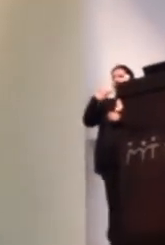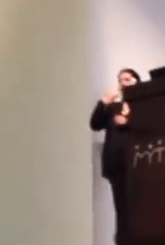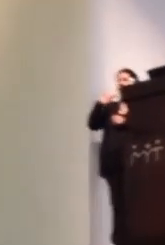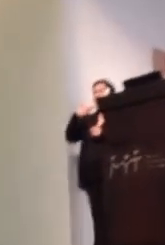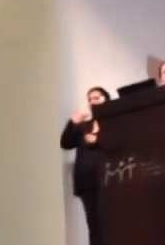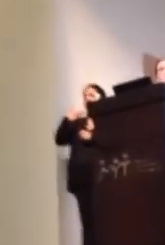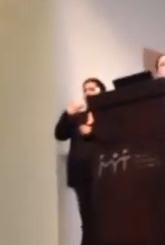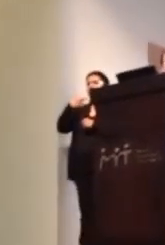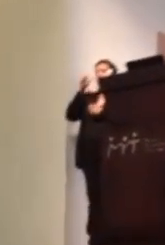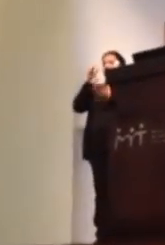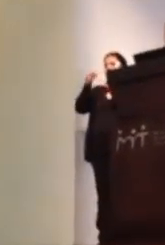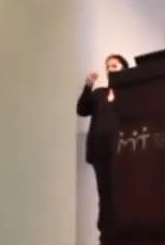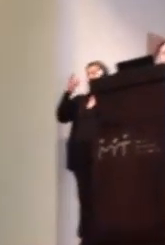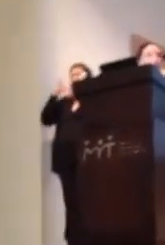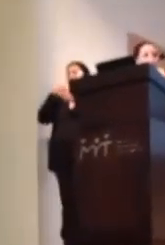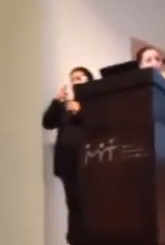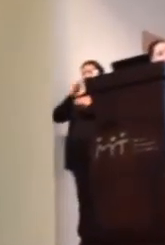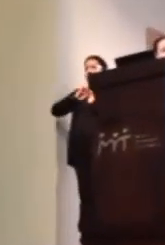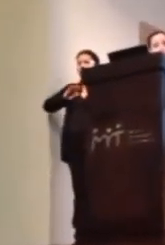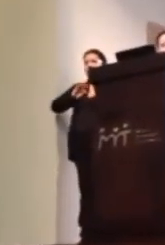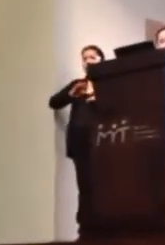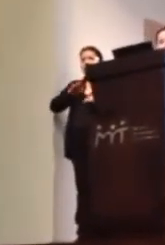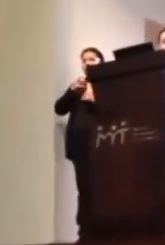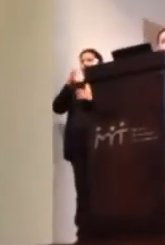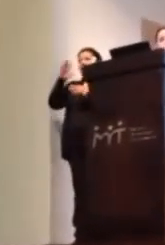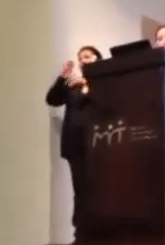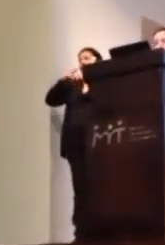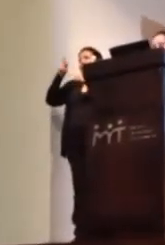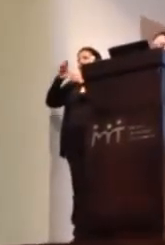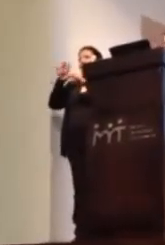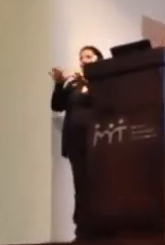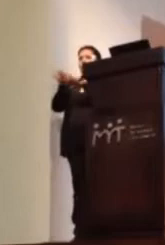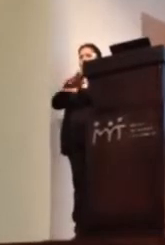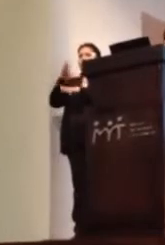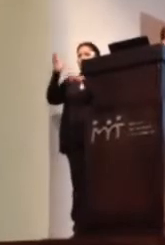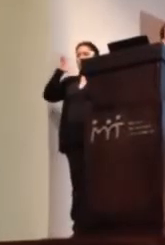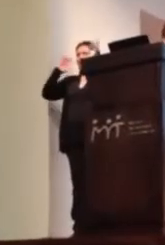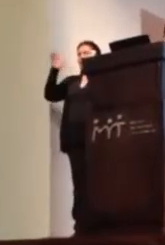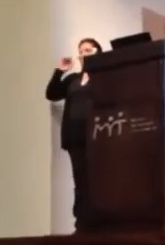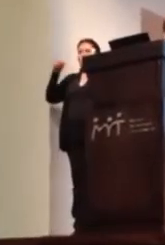muy reactivos. Están muy tranquilos, pero cuando les haces algo llegan